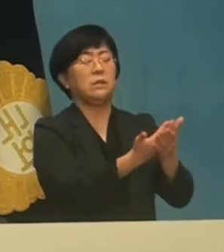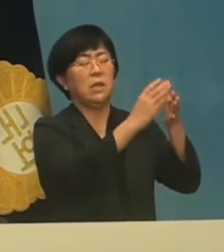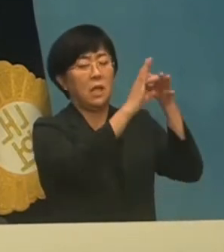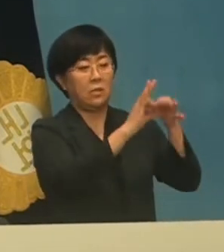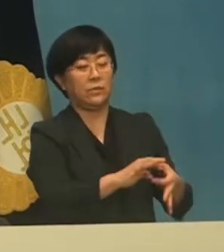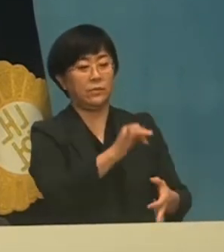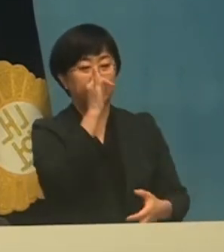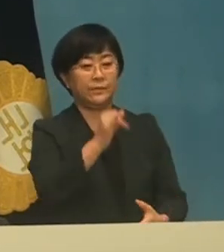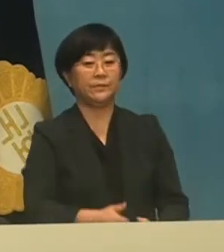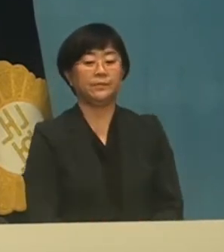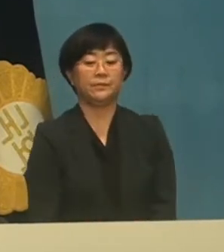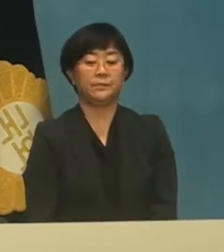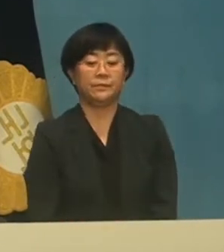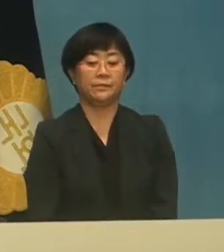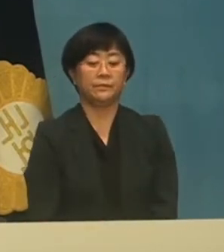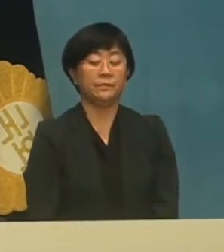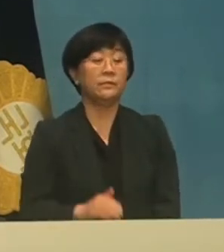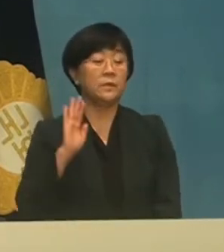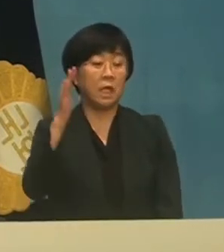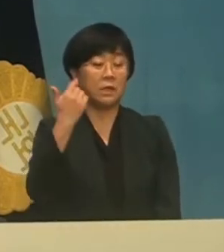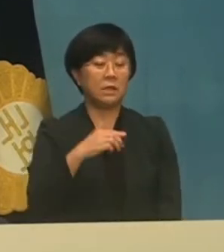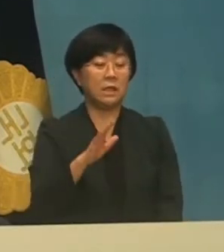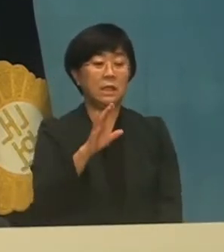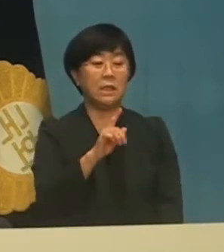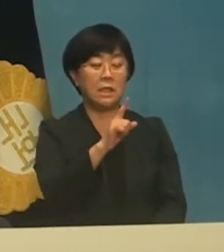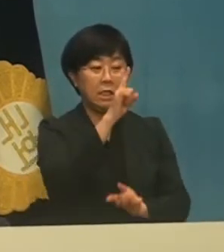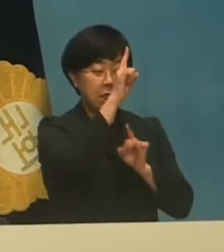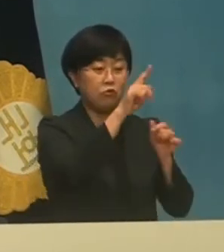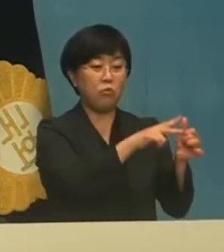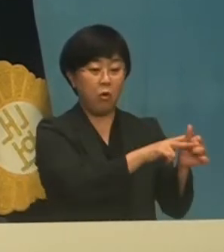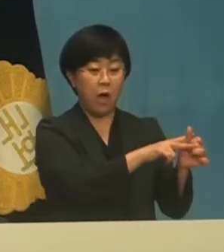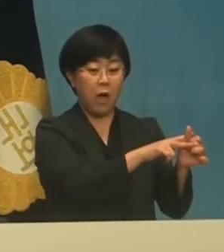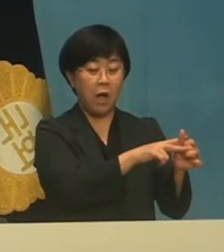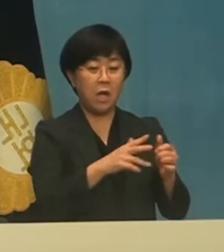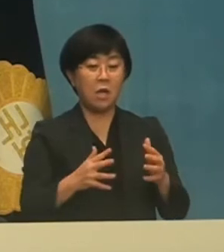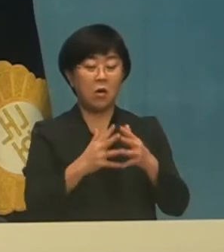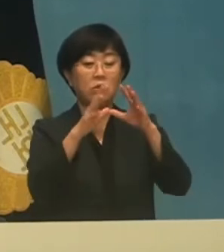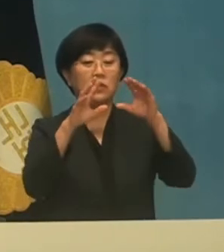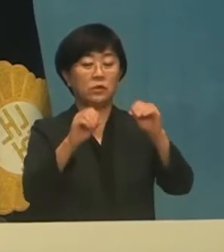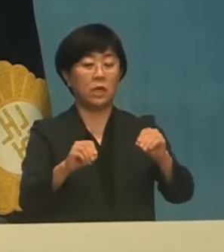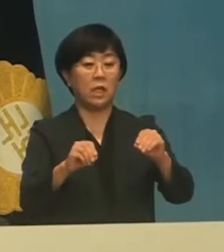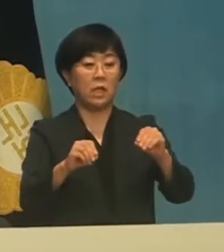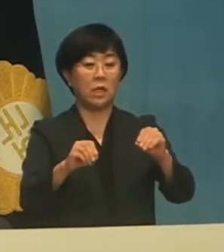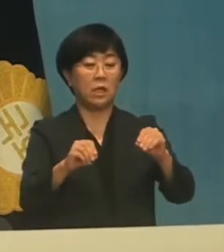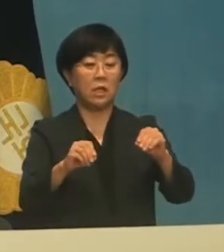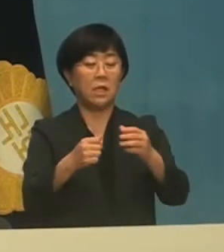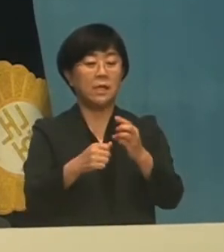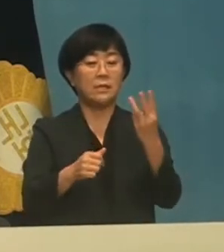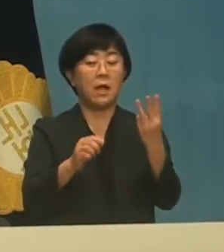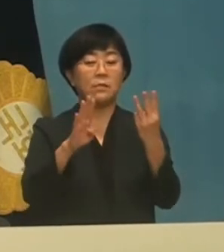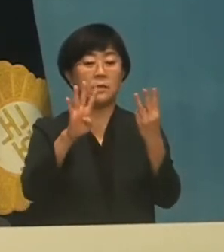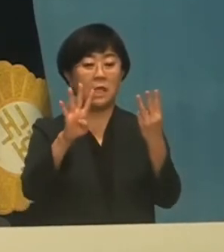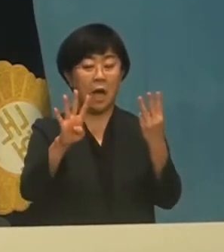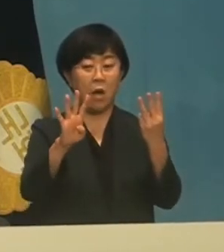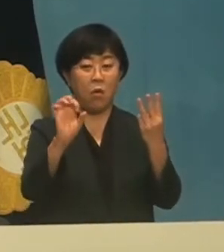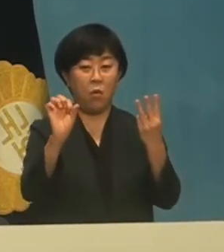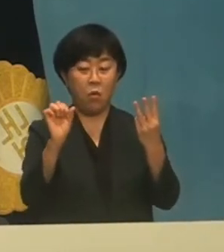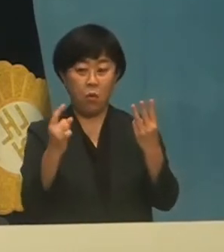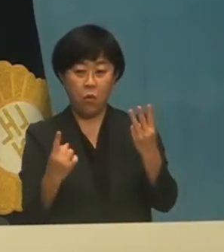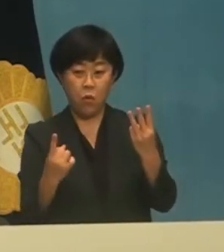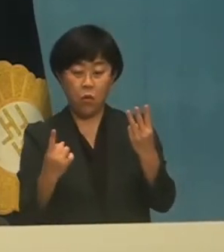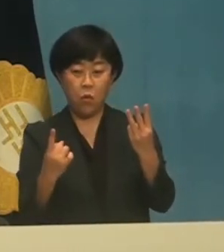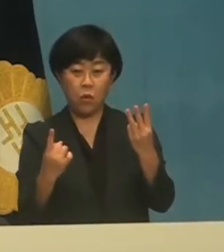왔습니다. 최근 이재명 대통령 후보가 건설 중단된 신하를 3, 4, 5기의 공사되기 가능성을